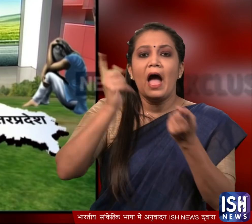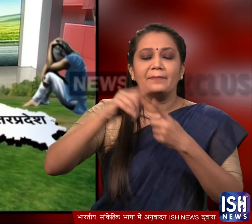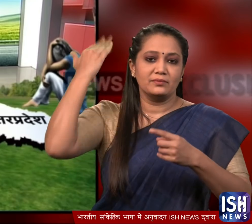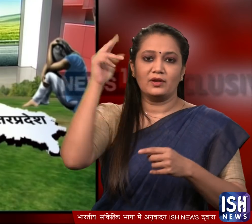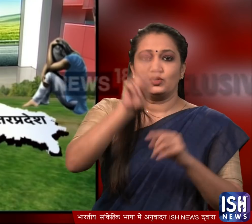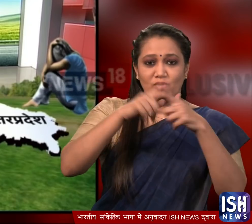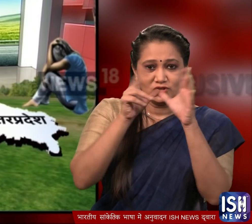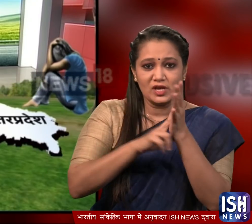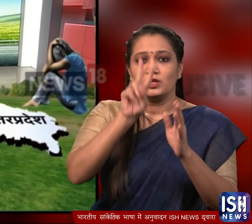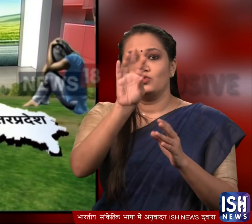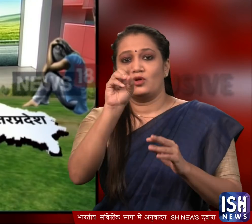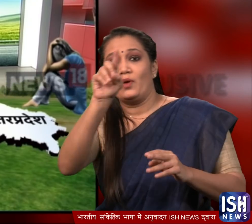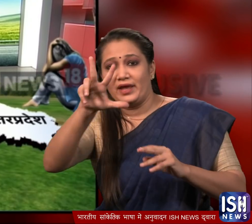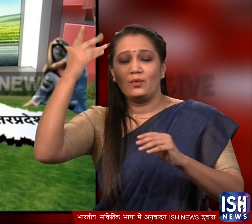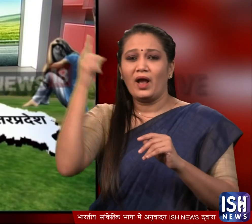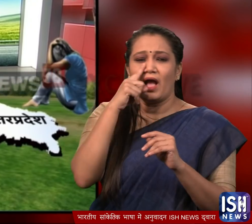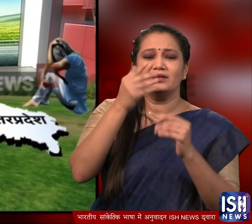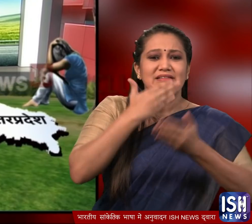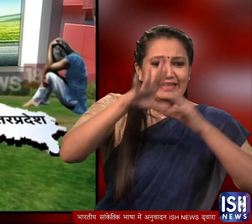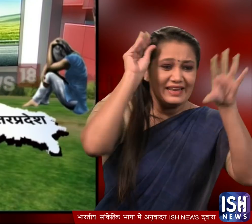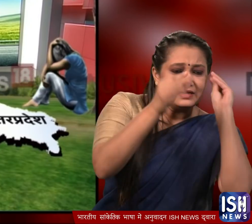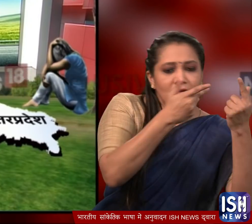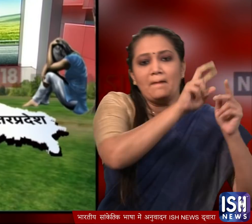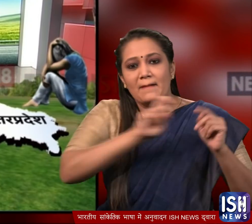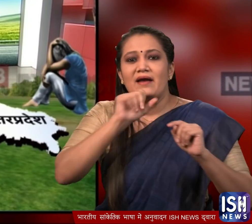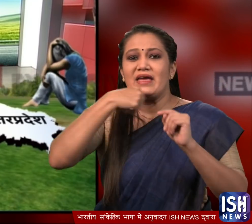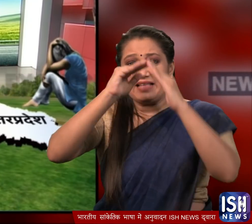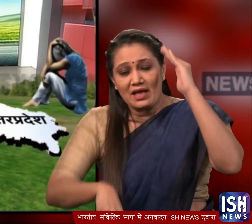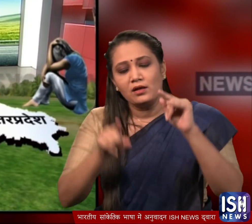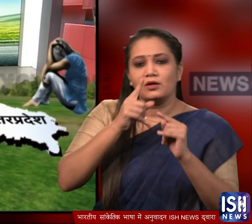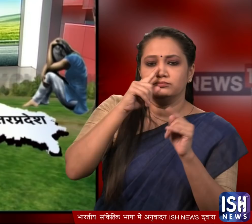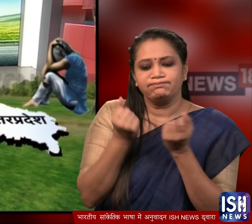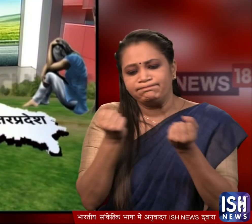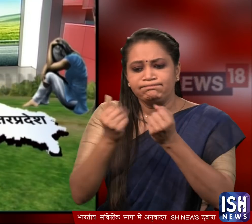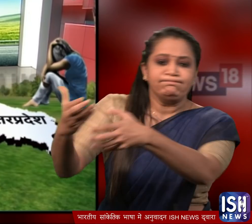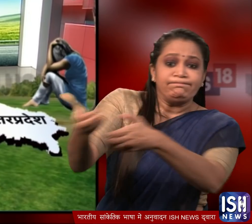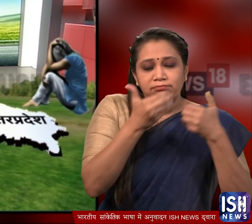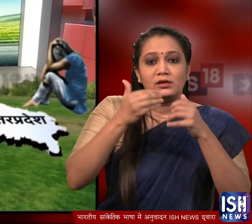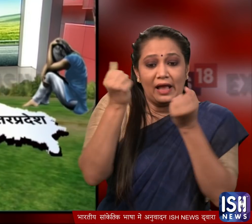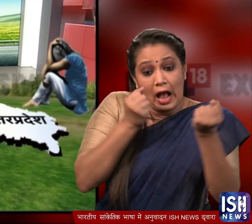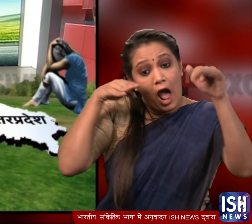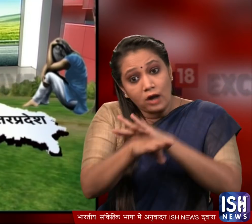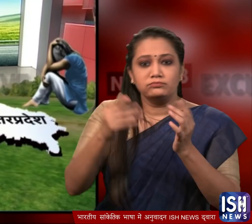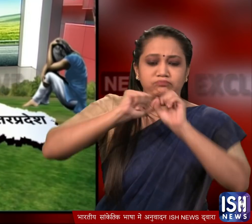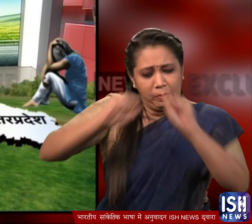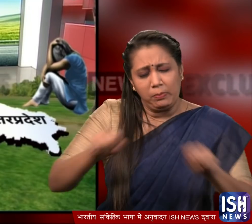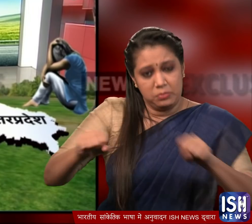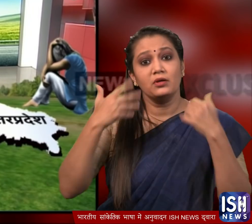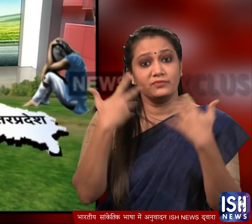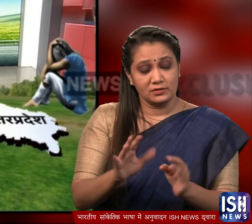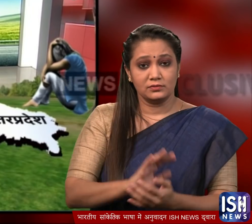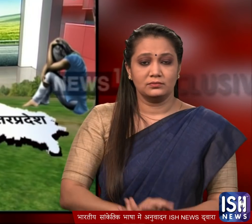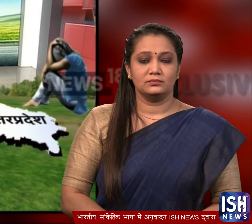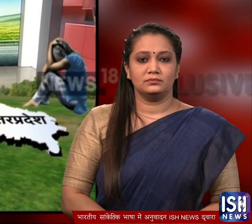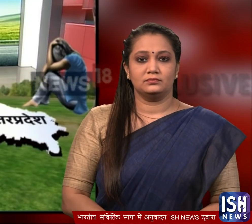यह घटना 2 जनवरी 2018 की है, जब ट्यूशन से घर लौट रही नाबालिग छात्रा को अगवा कर चलती कार में उसका गैंगरेप किया